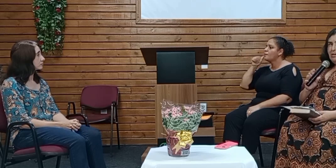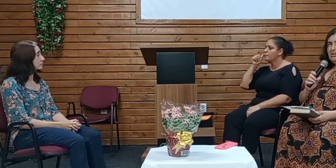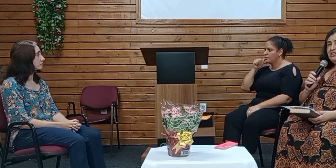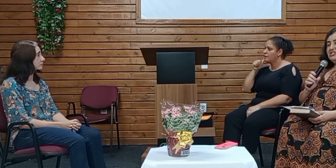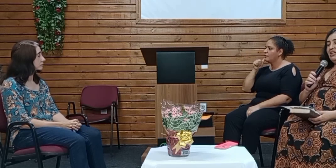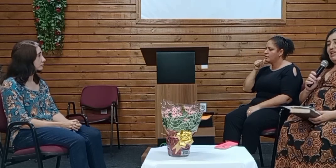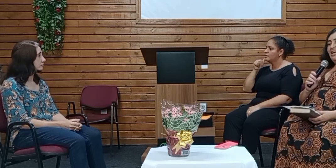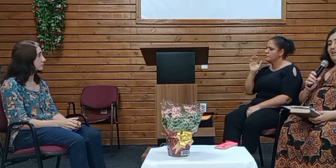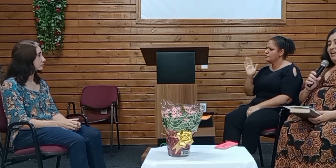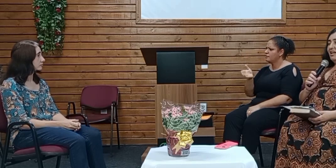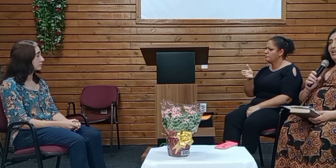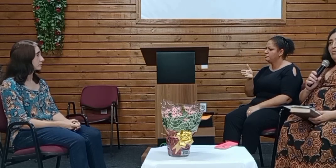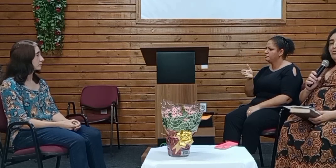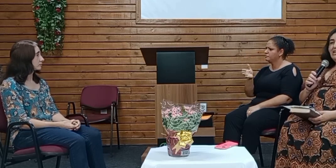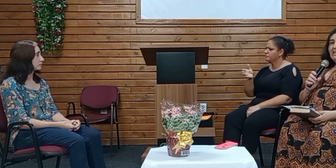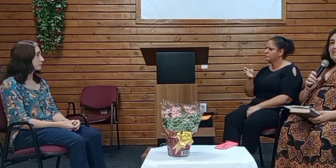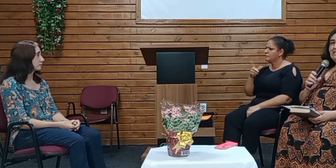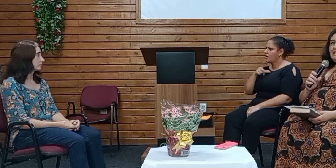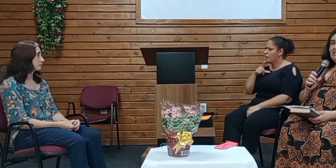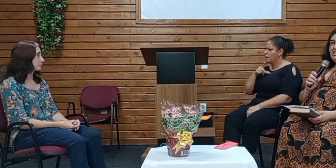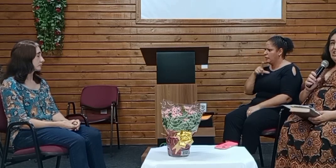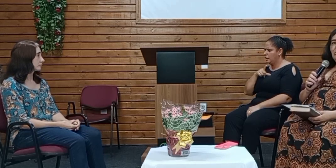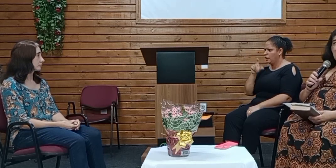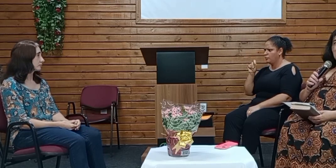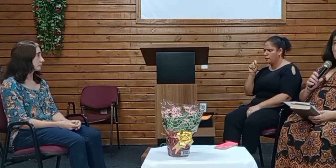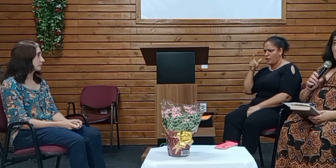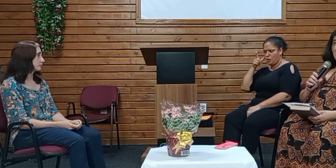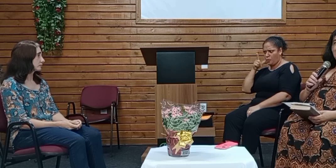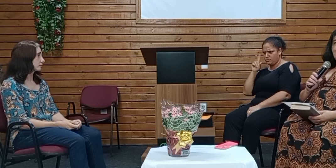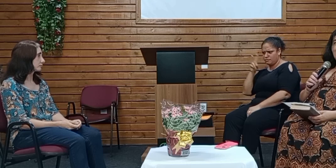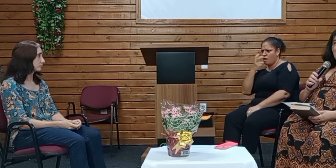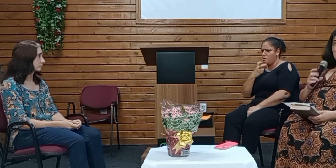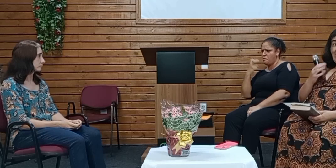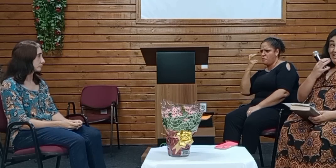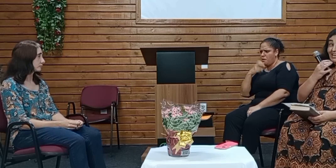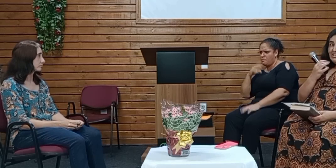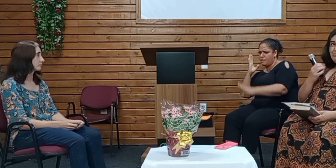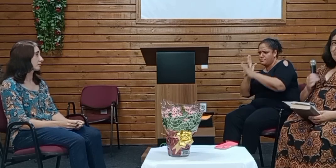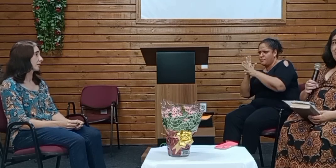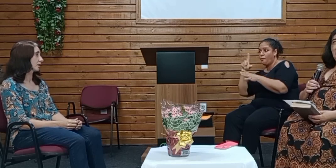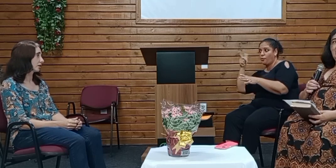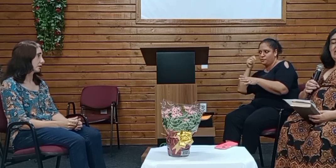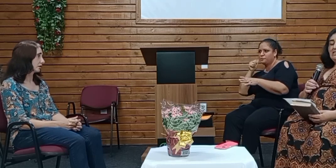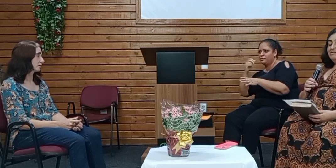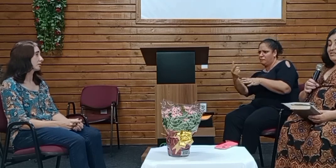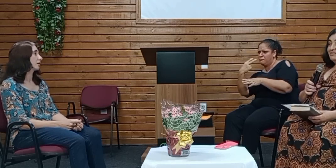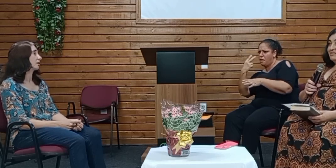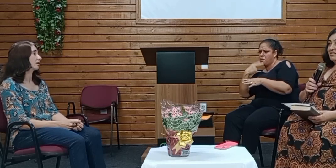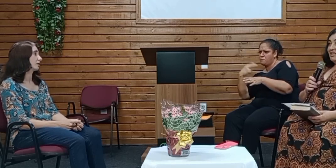tá bem idosa, já até. Ela era muito danada, ela entendia tudo que a gente falava, né? Que ela lia.